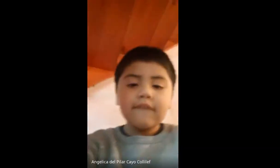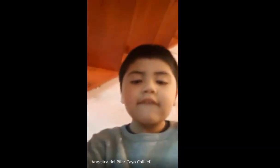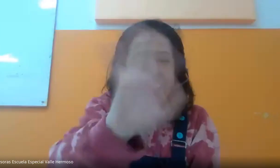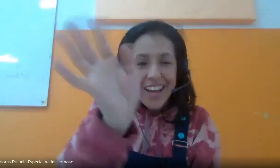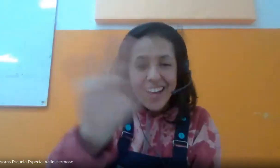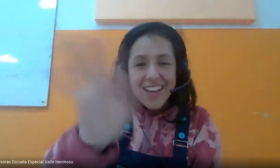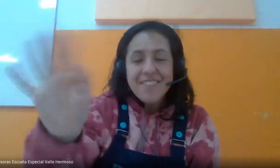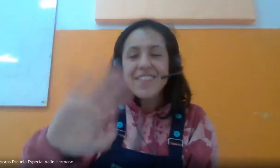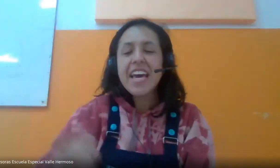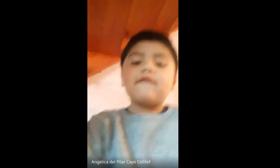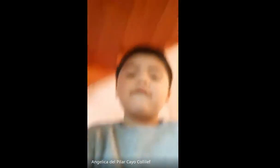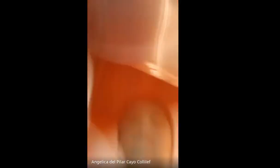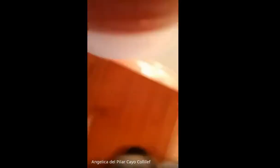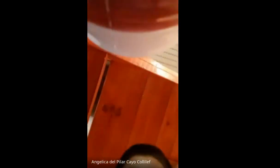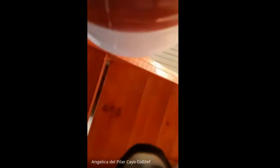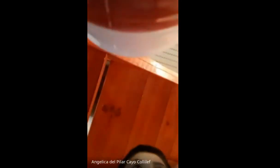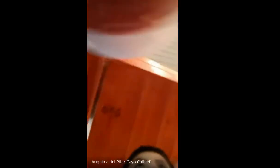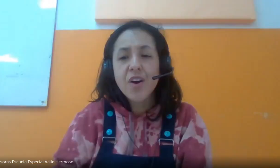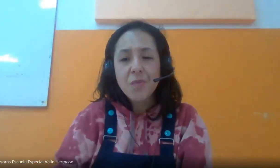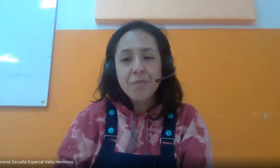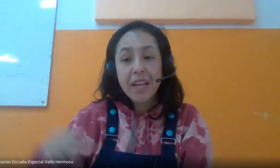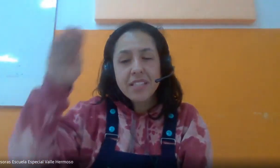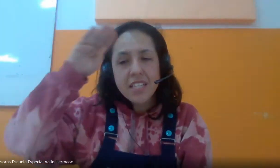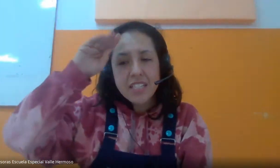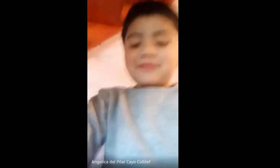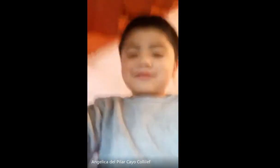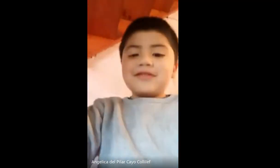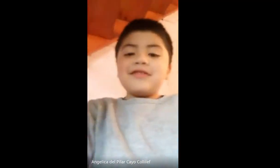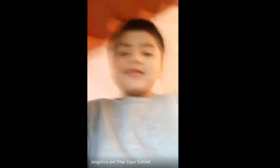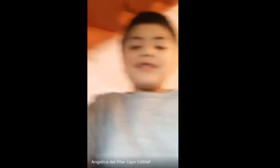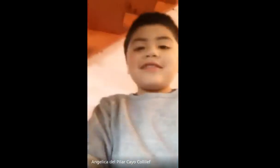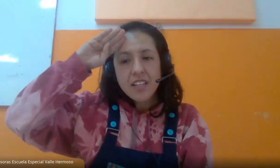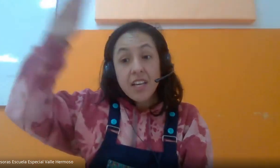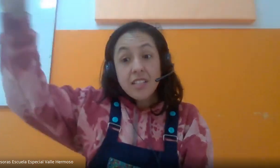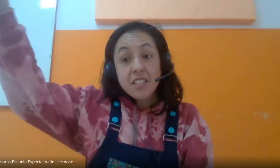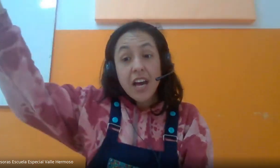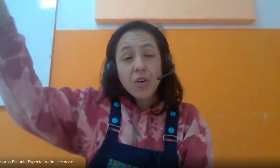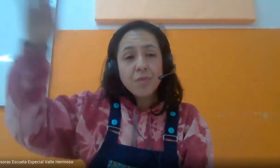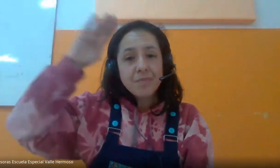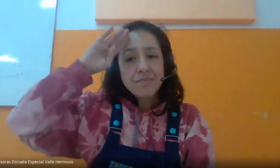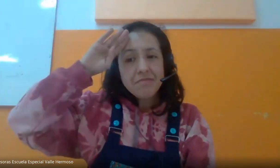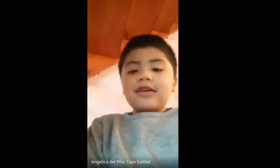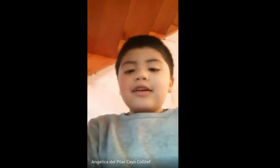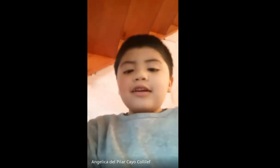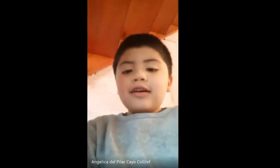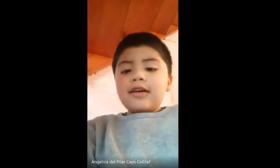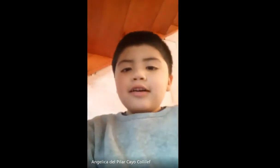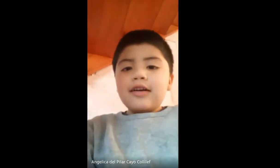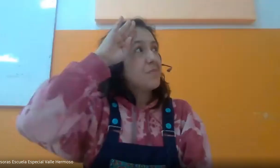Hola. Bien, y si quiero decir chao, para decir chao podemos decir así. Chao. Chao.